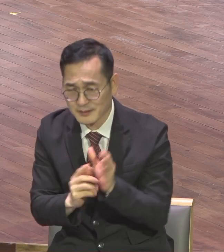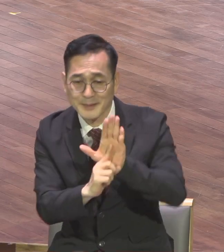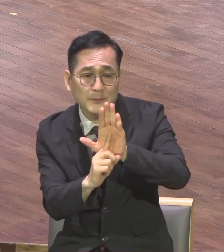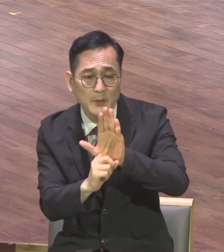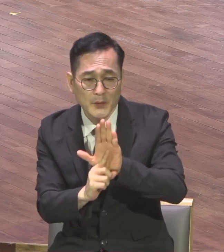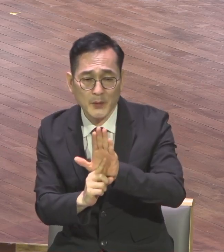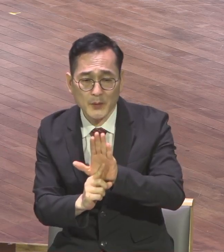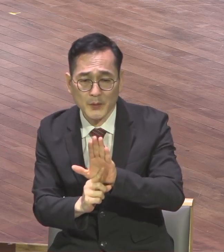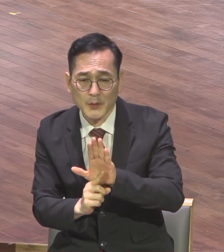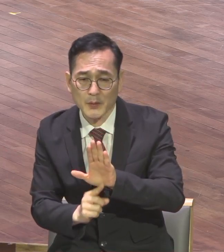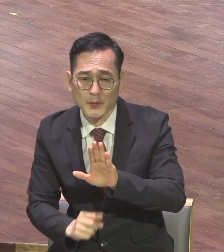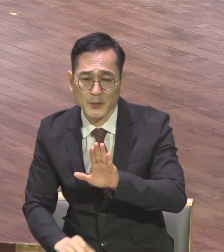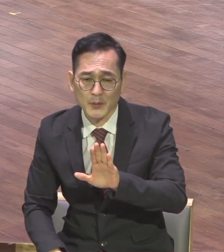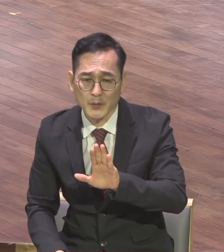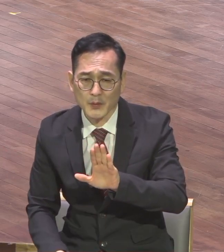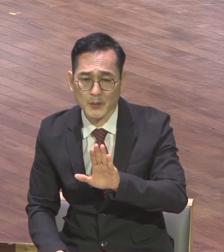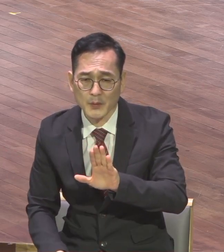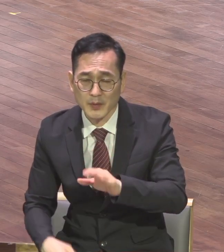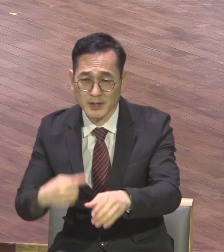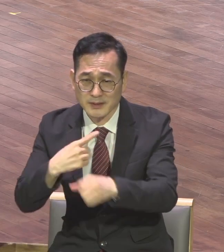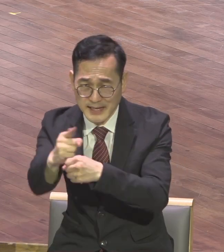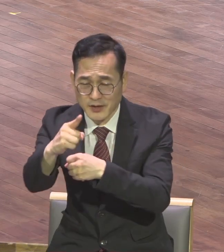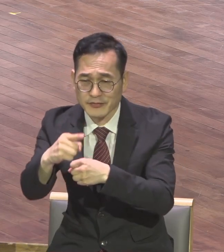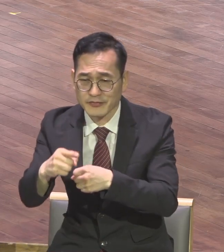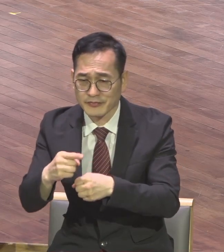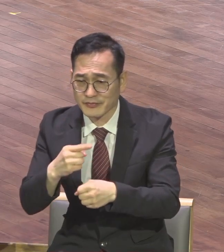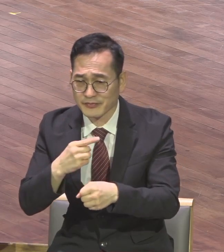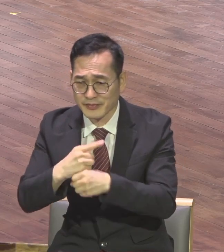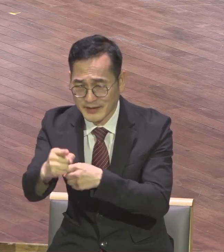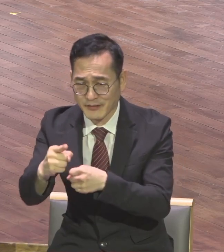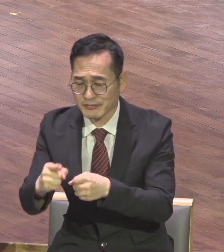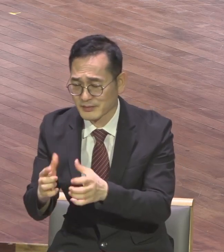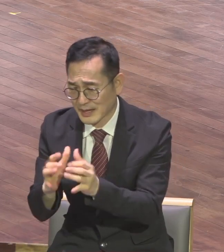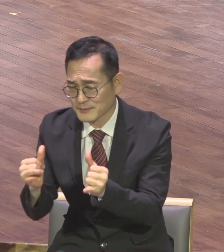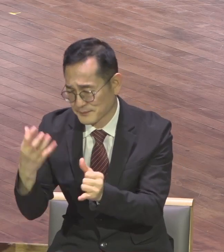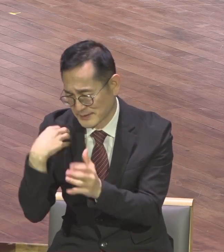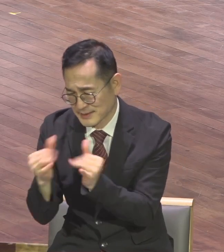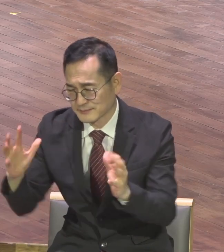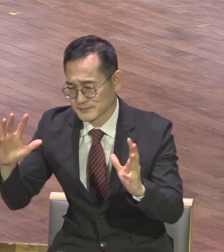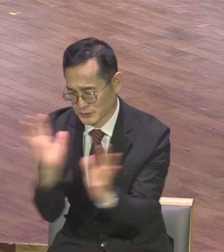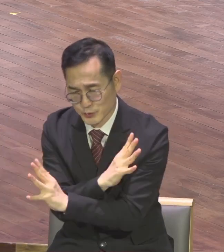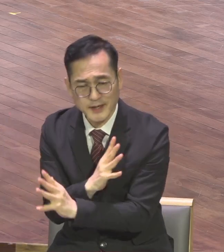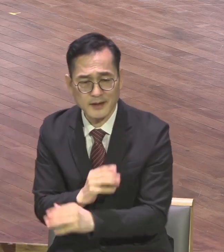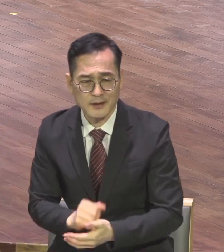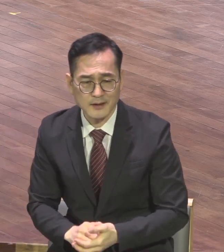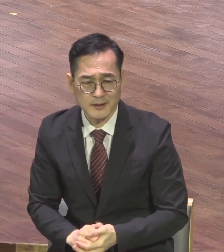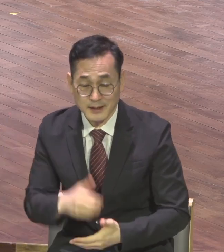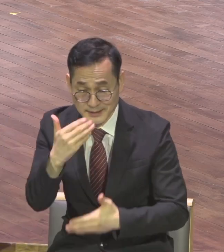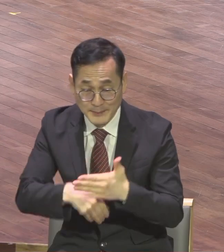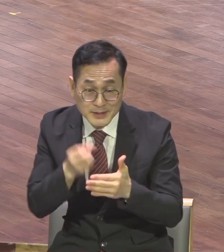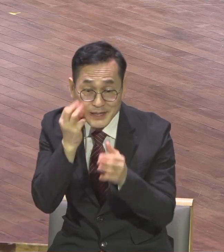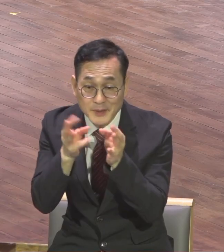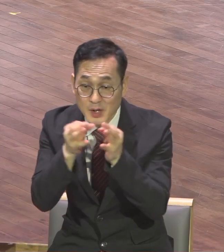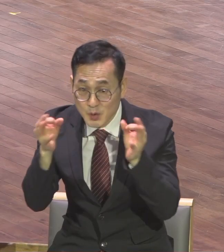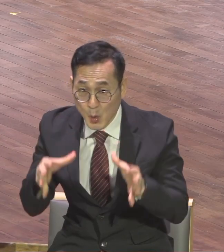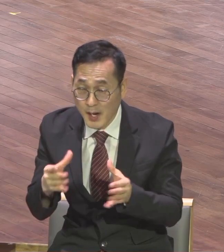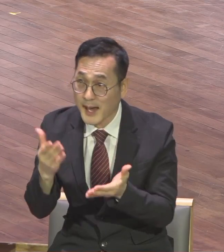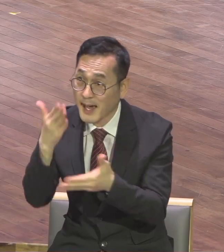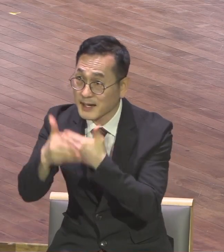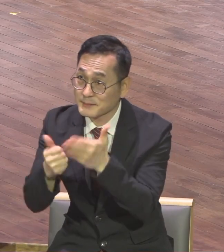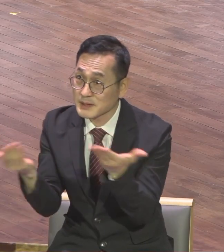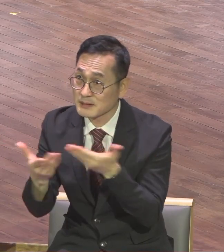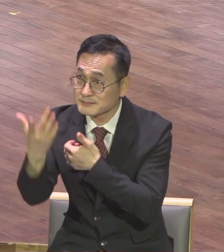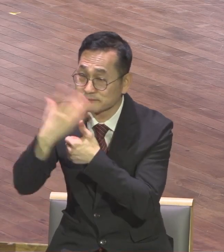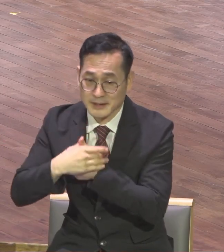하면서 새로운 시스템으로 구축하면서 교체가 되기 때문에 남은 3개월 동안 하나님이 내게 주신